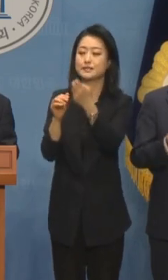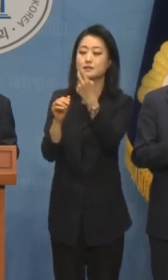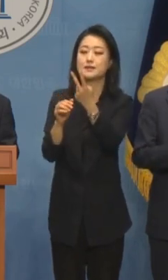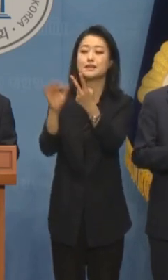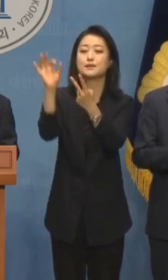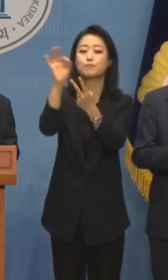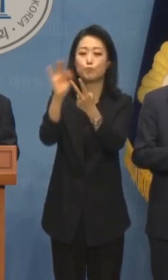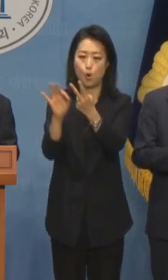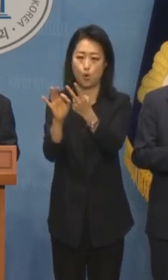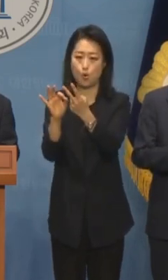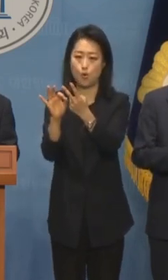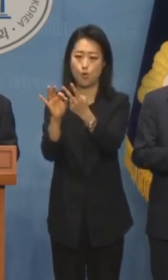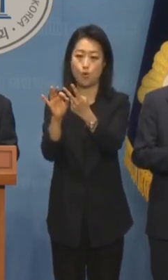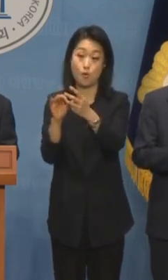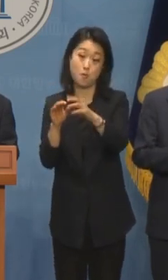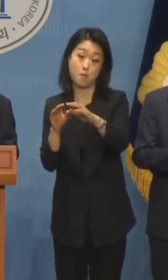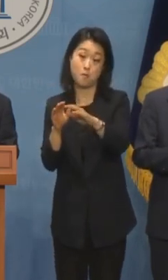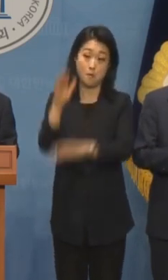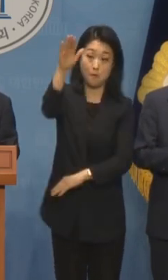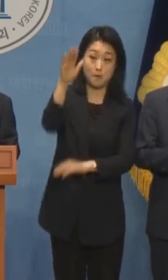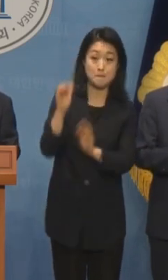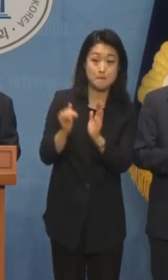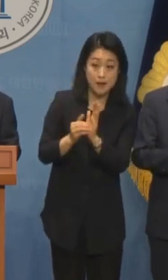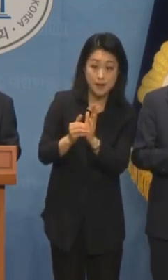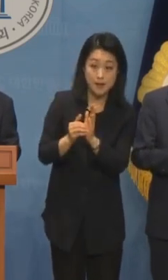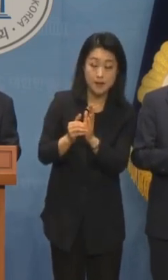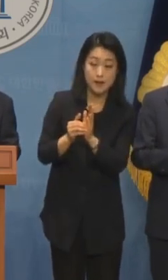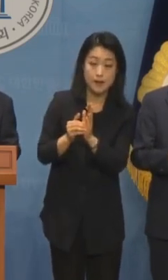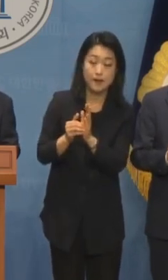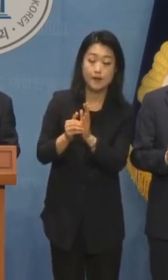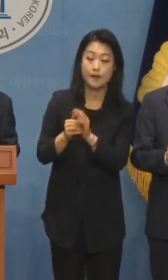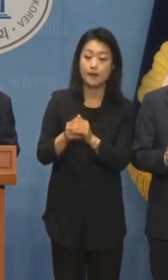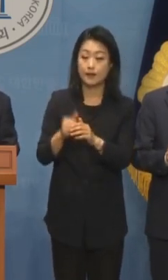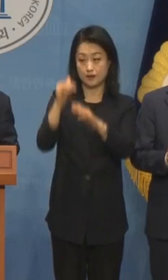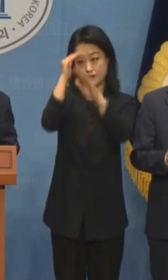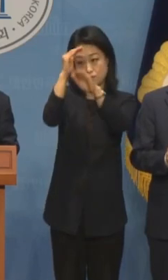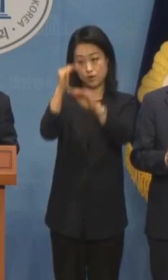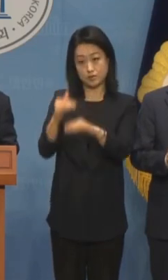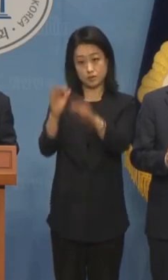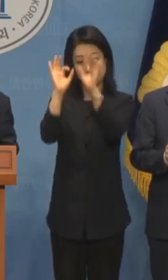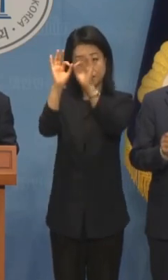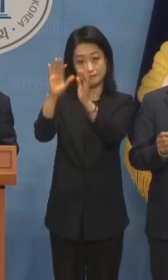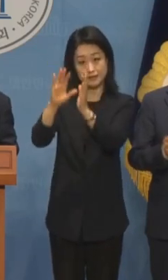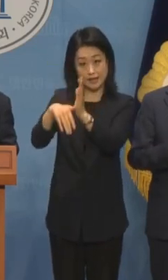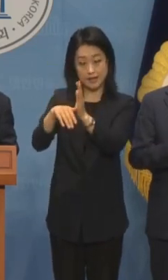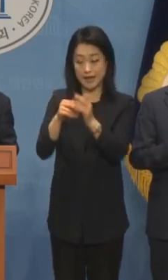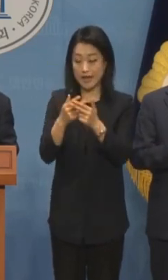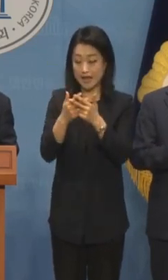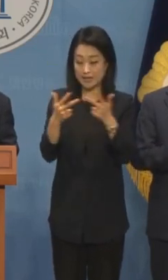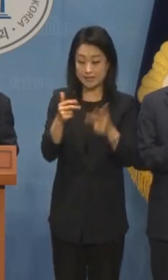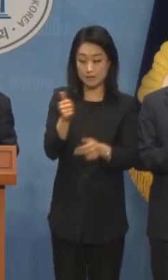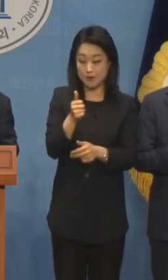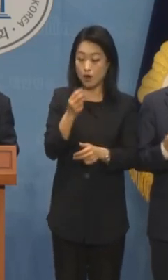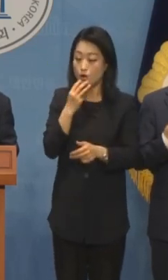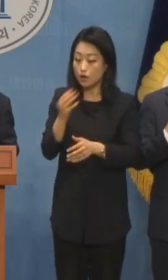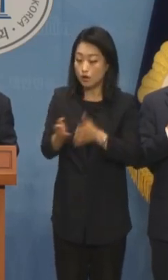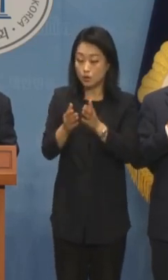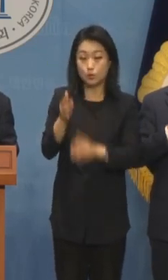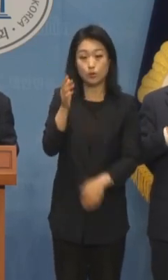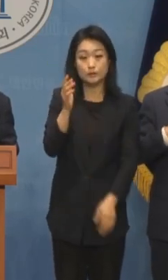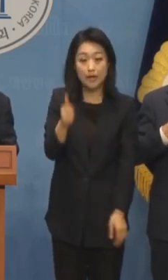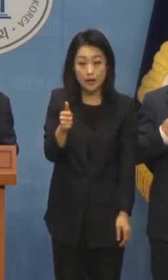수직 상승하였습니다. 이 모든 과정에서 이재명 당시